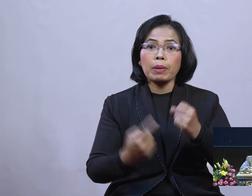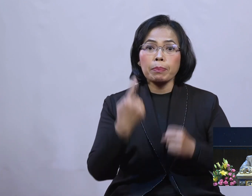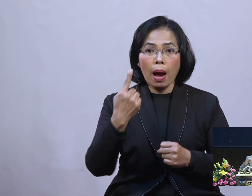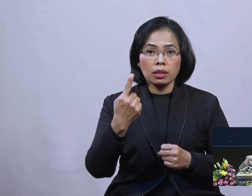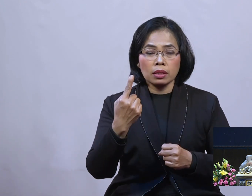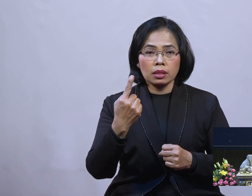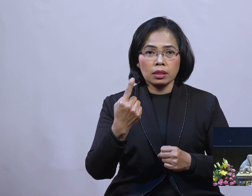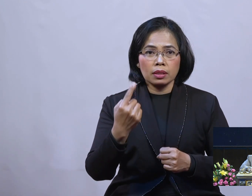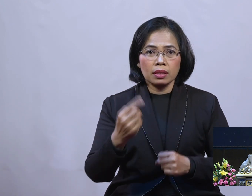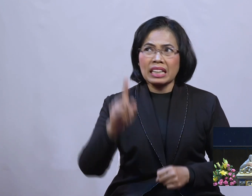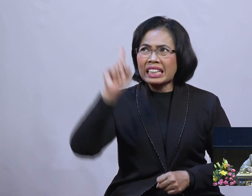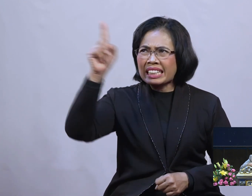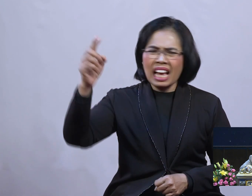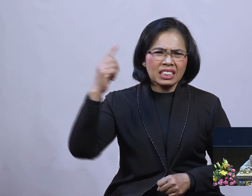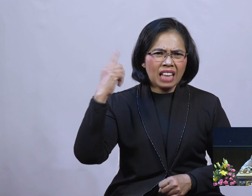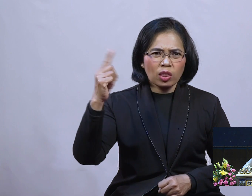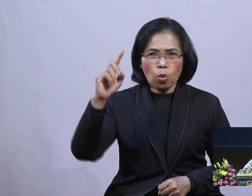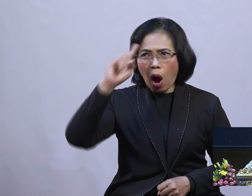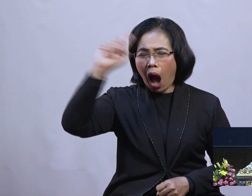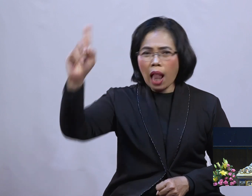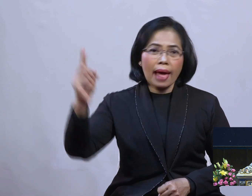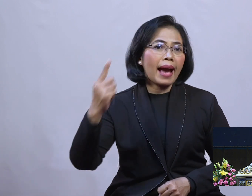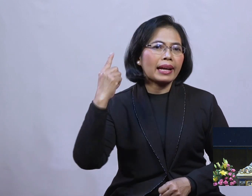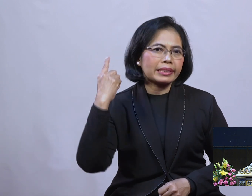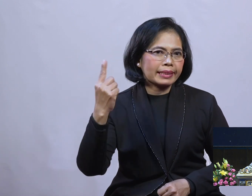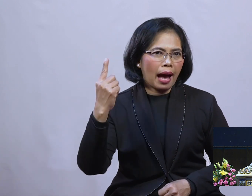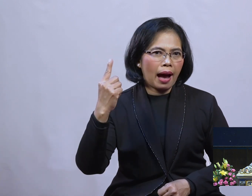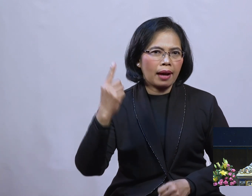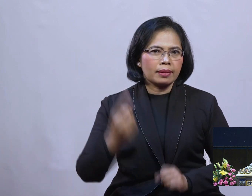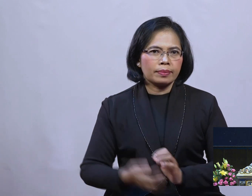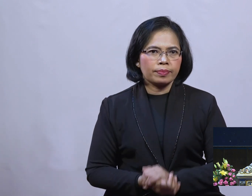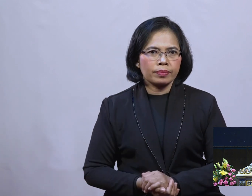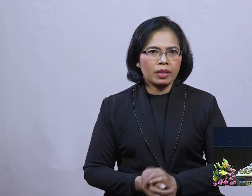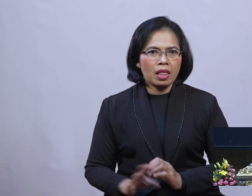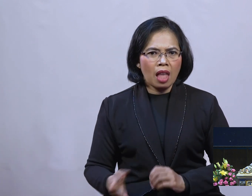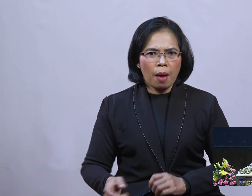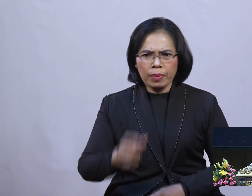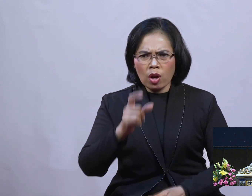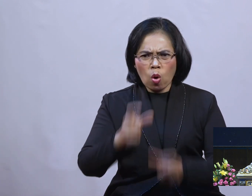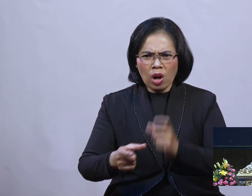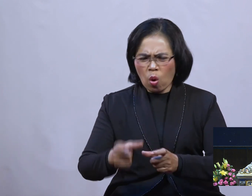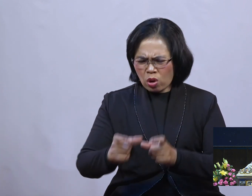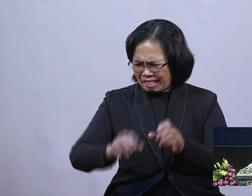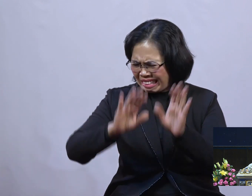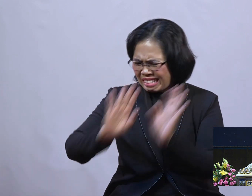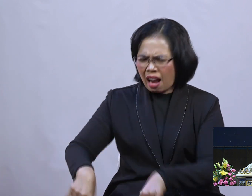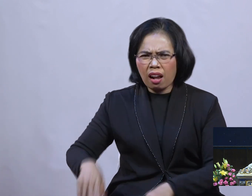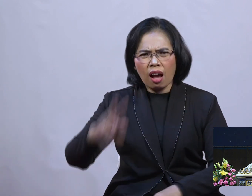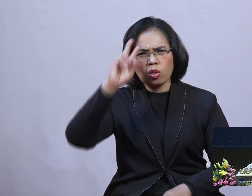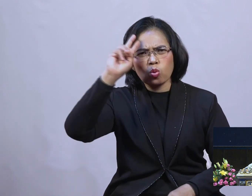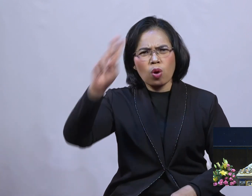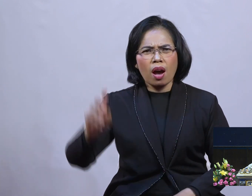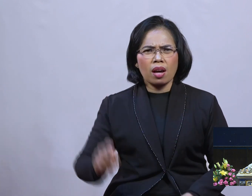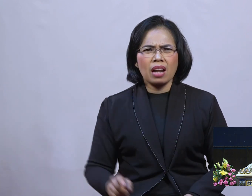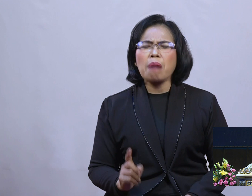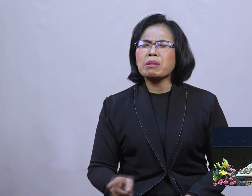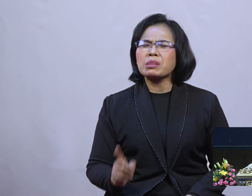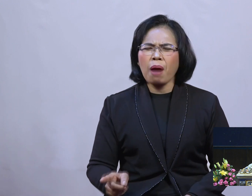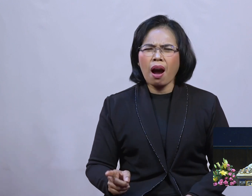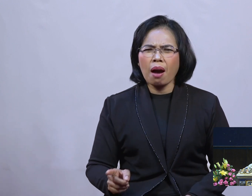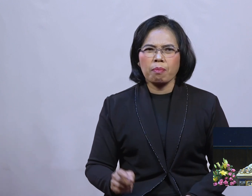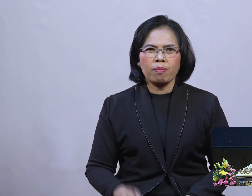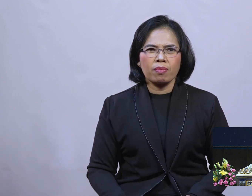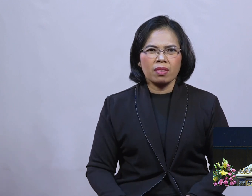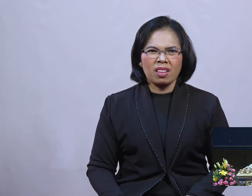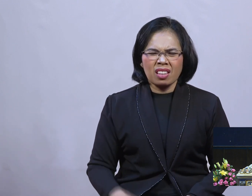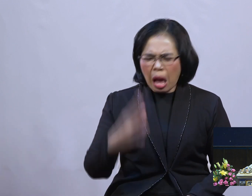dia satu kalau dia Allah yang Esa terus darah Hai tetapi kenapa orang tinggalkan Oh iya